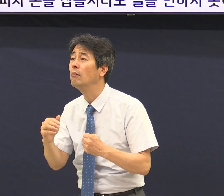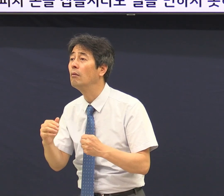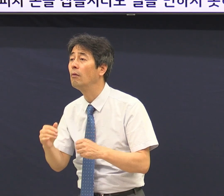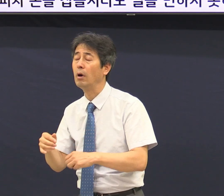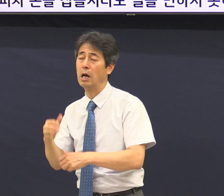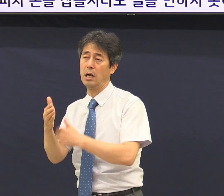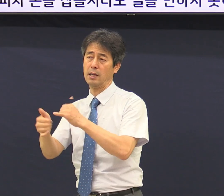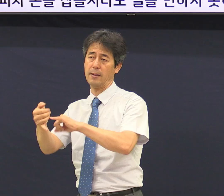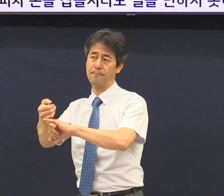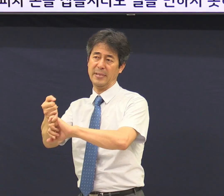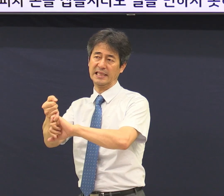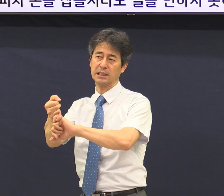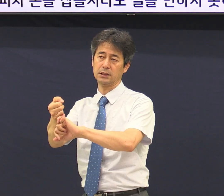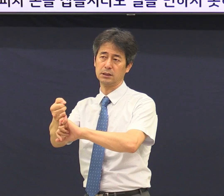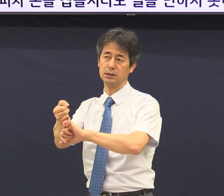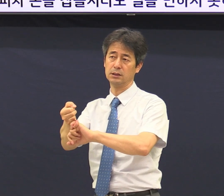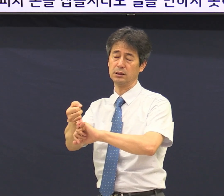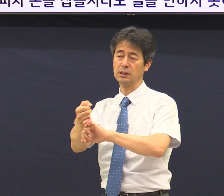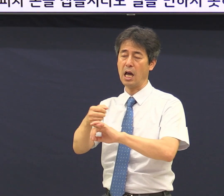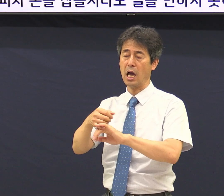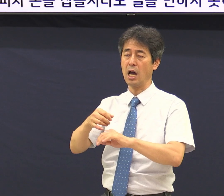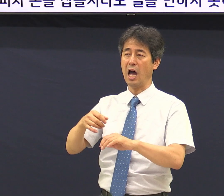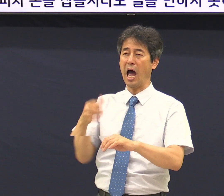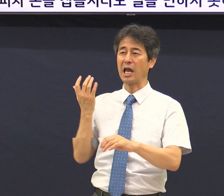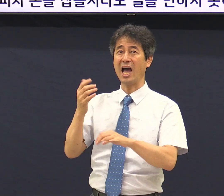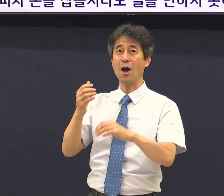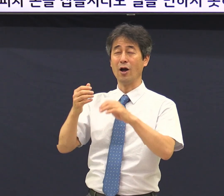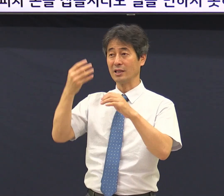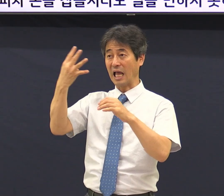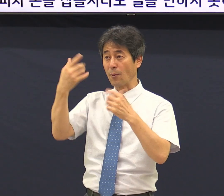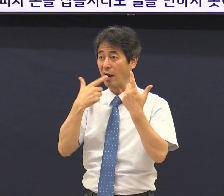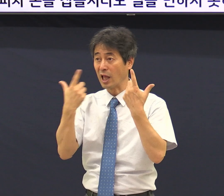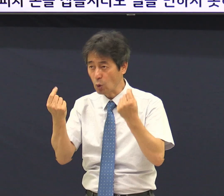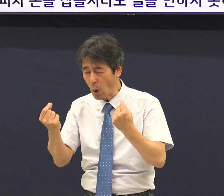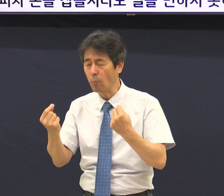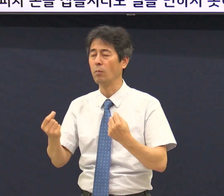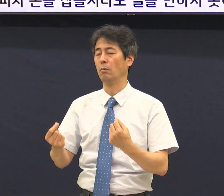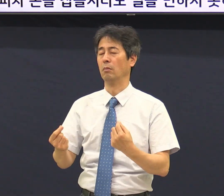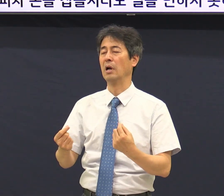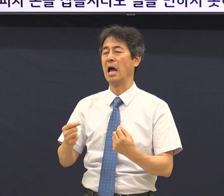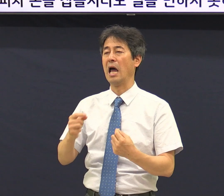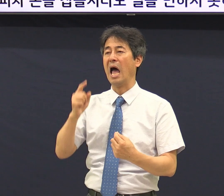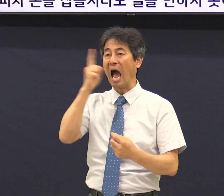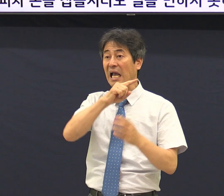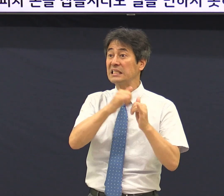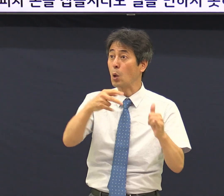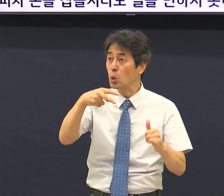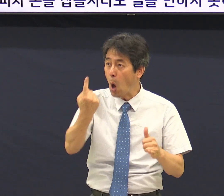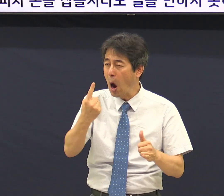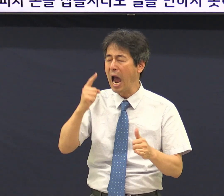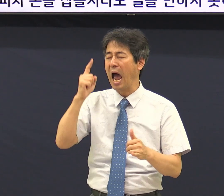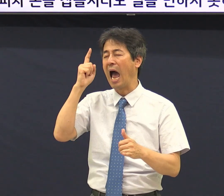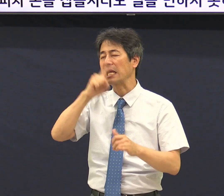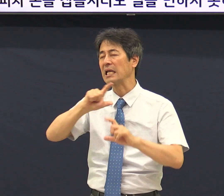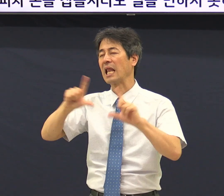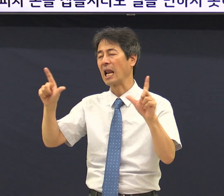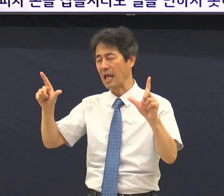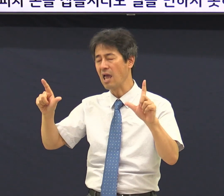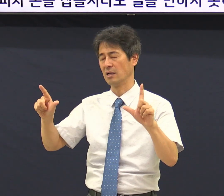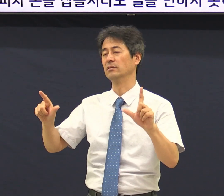교만을 미워하시기 때문에 하나님께서 반드시 4절의 말씀처럼 악인도